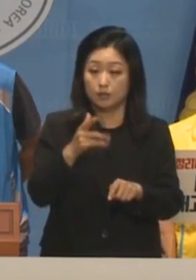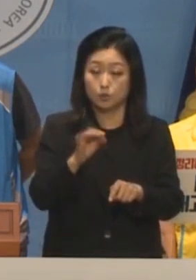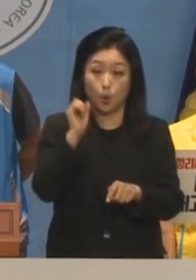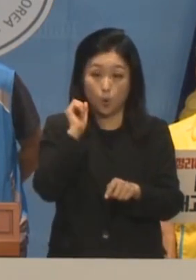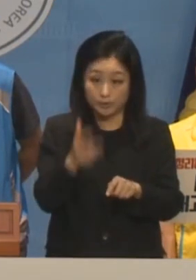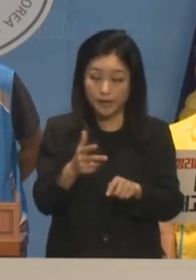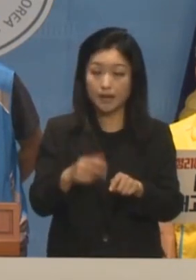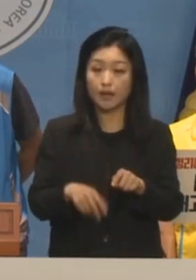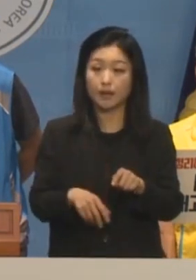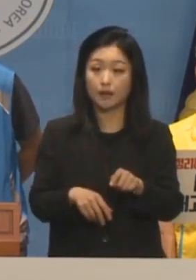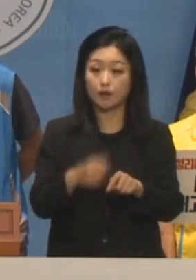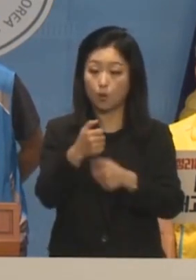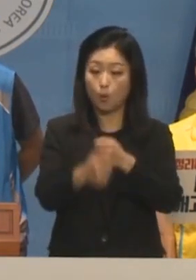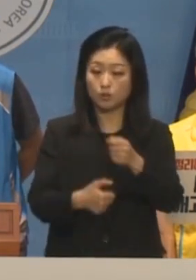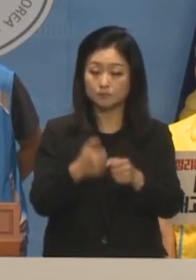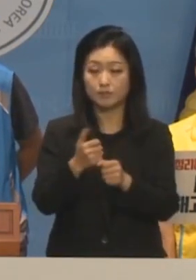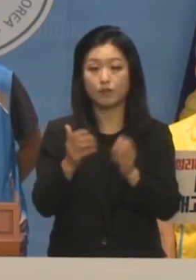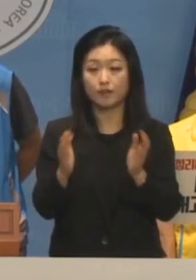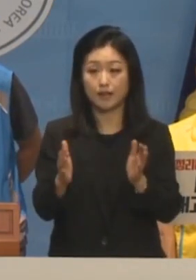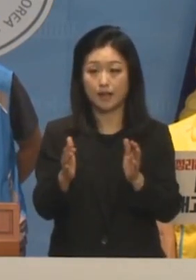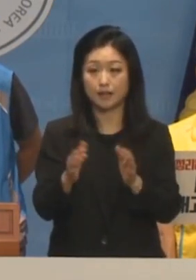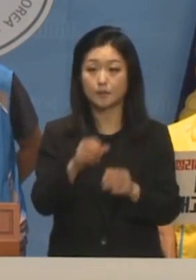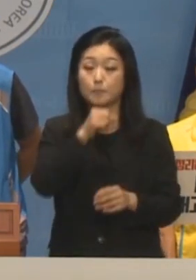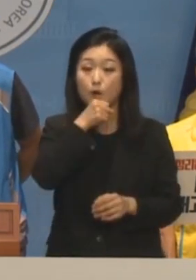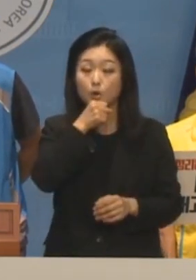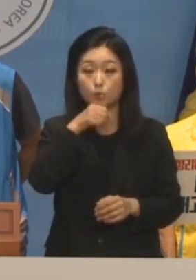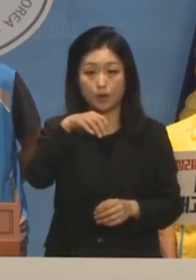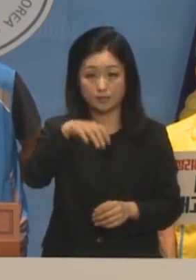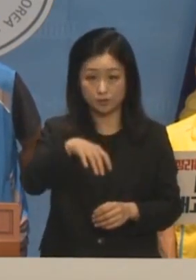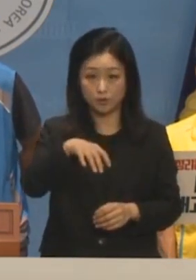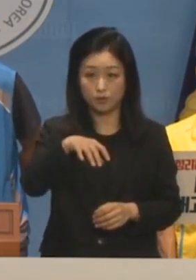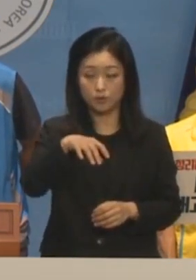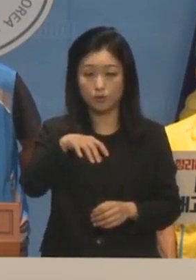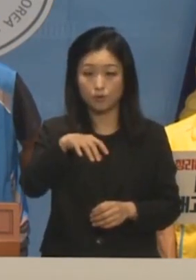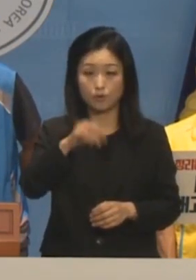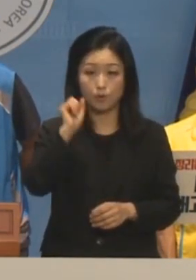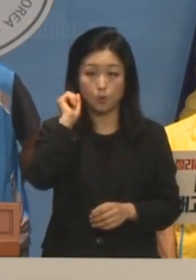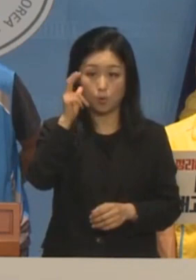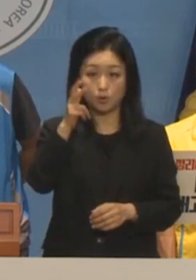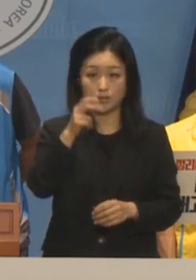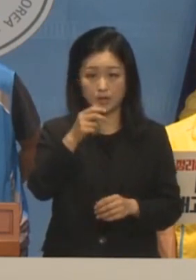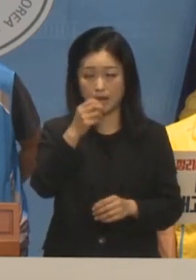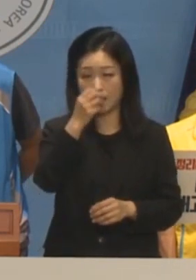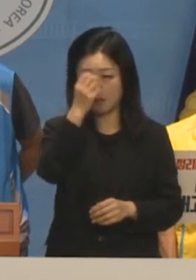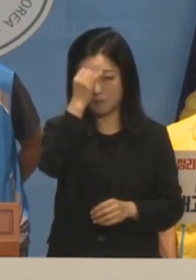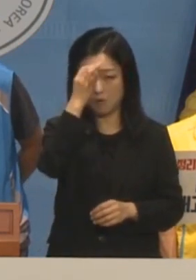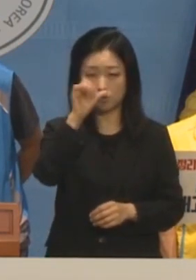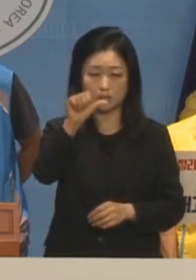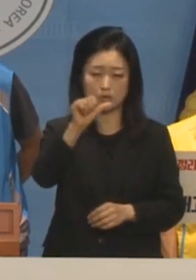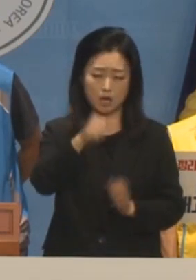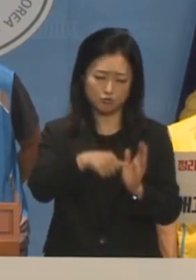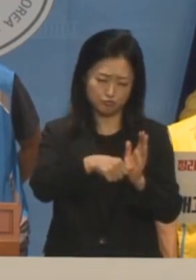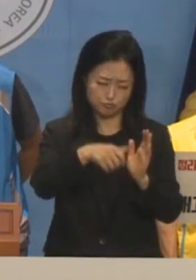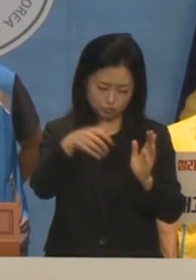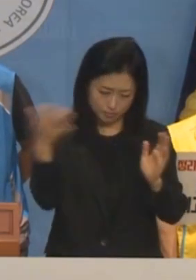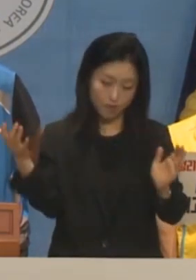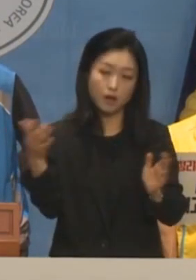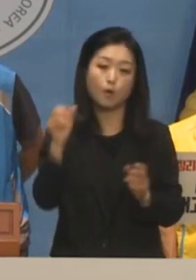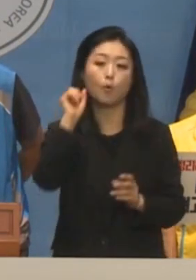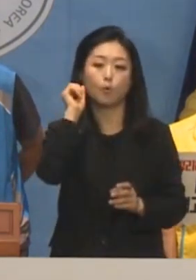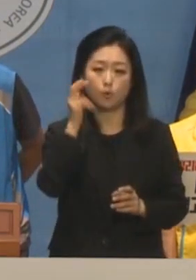세종호텔은 50년 넘게 명동에서 특급 호텔로서 명성이 자자하던